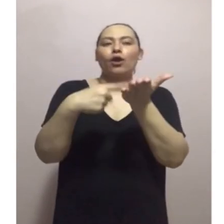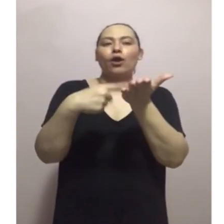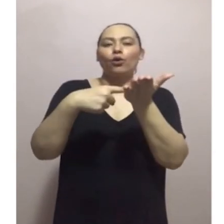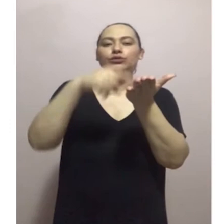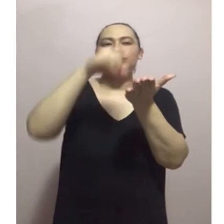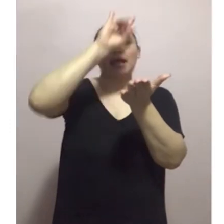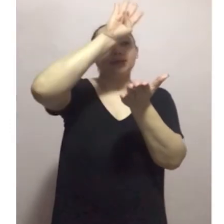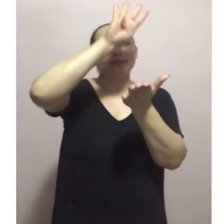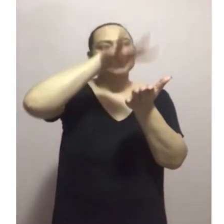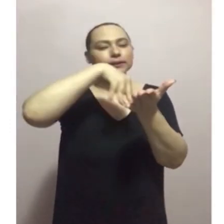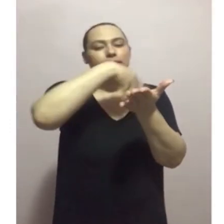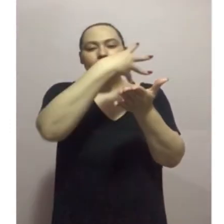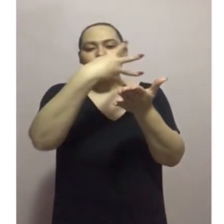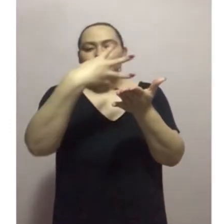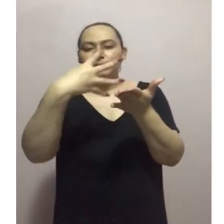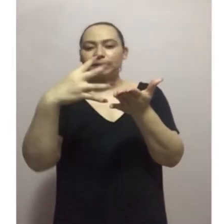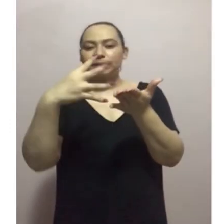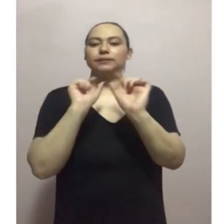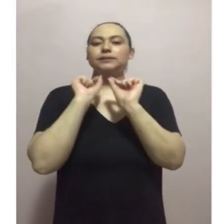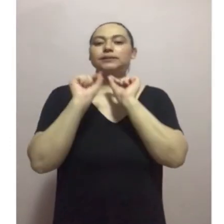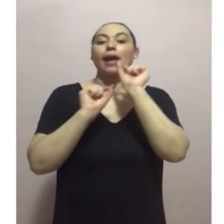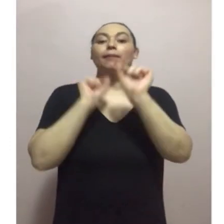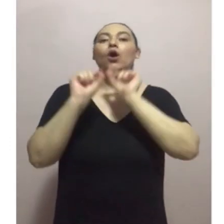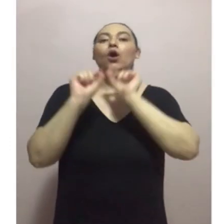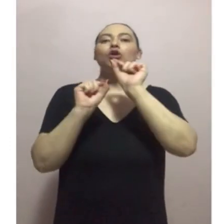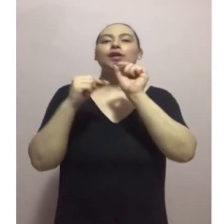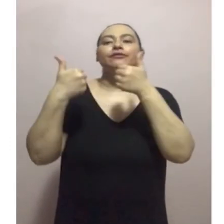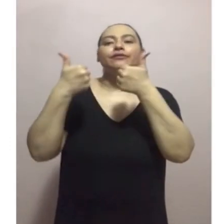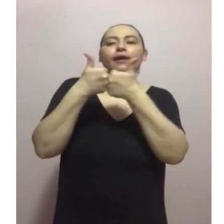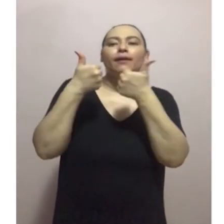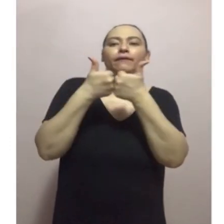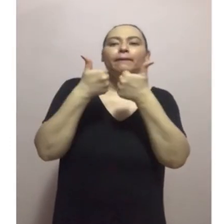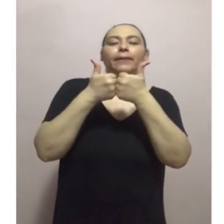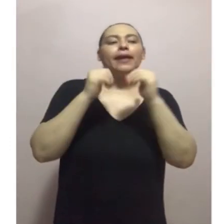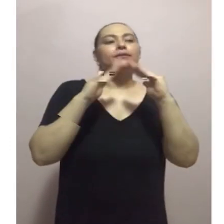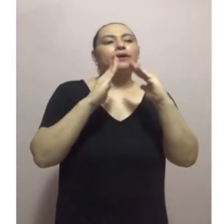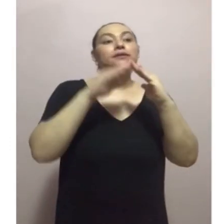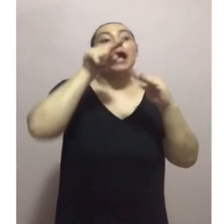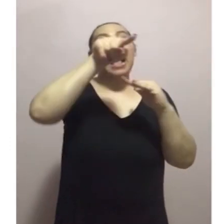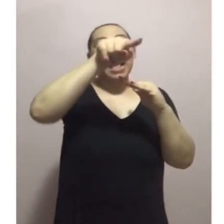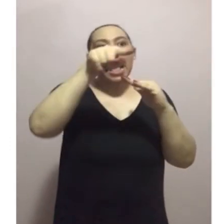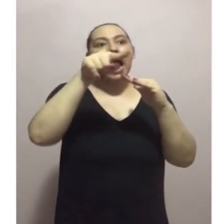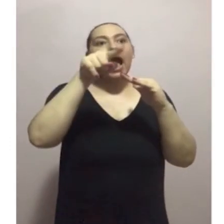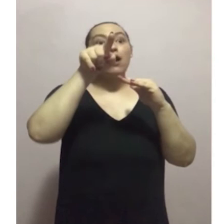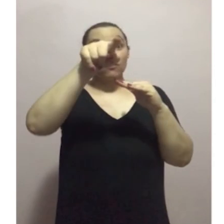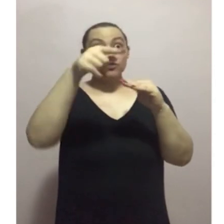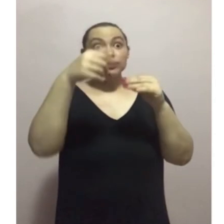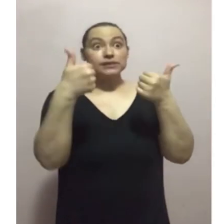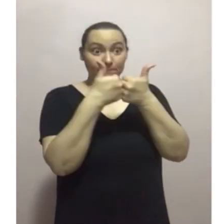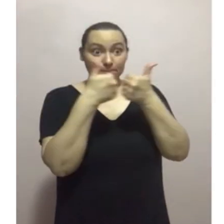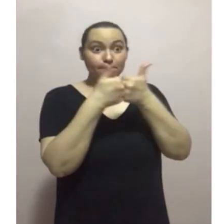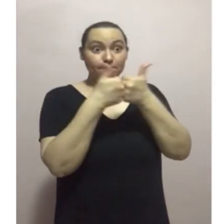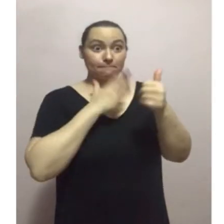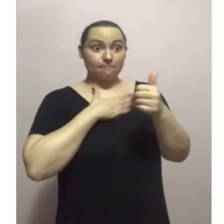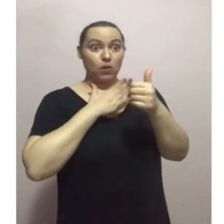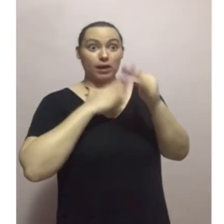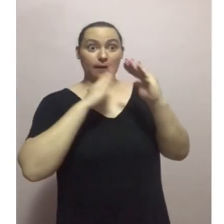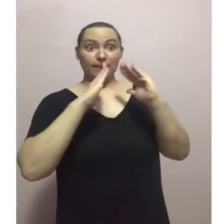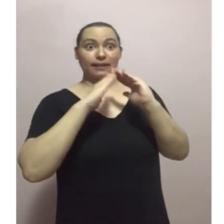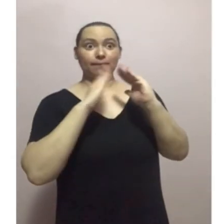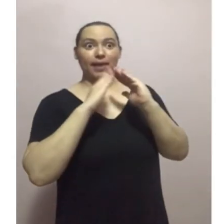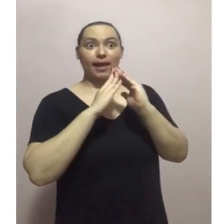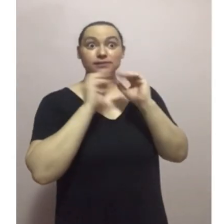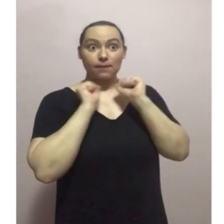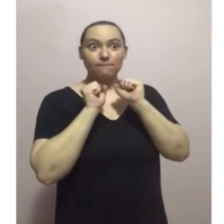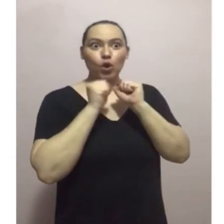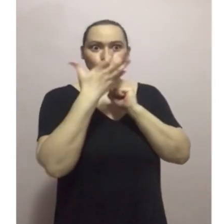então todo mundo mapeou, né? Quem que ficava perto de quem e tal. E aí a gente conseguiu